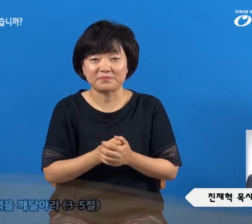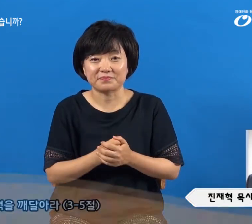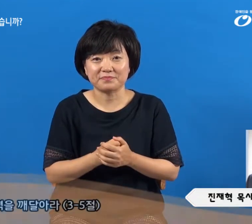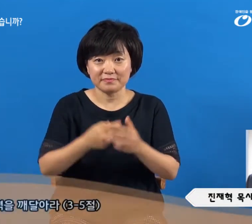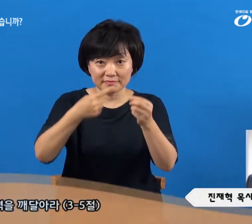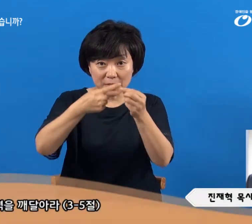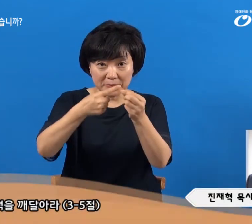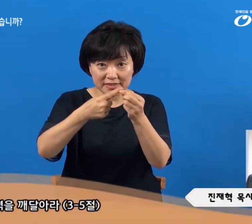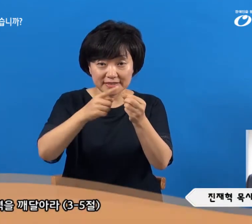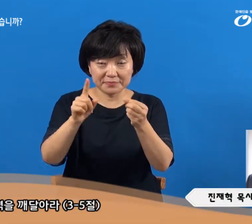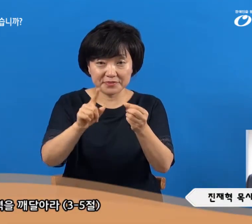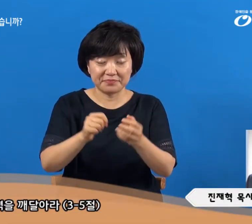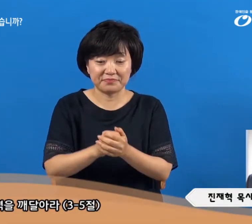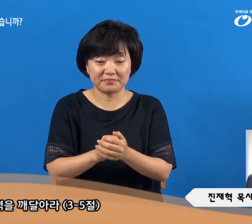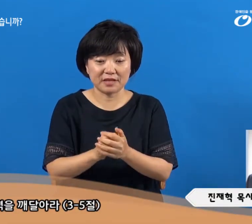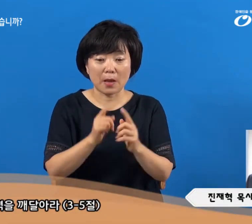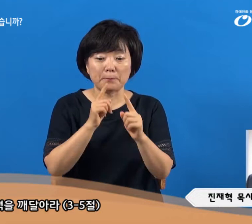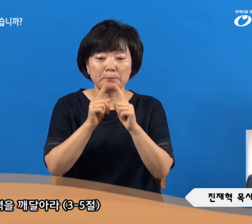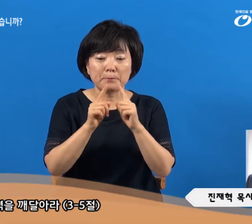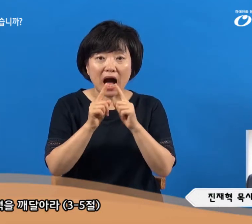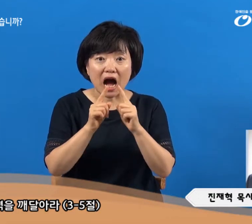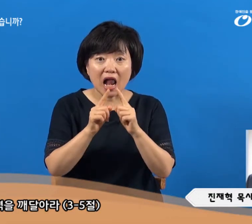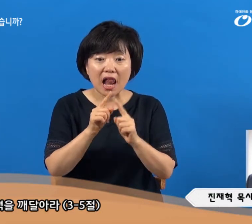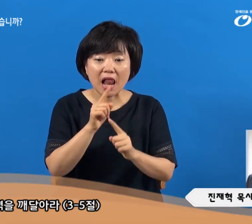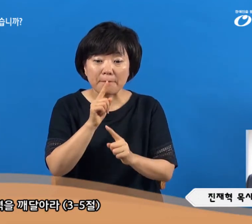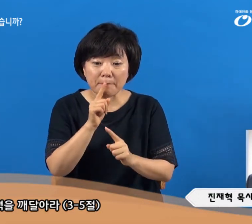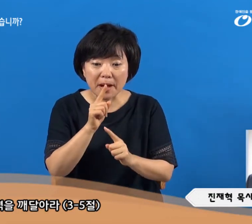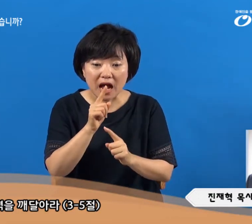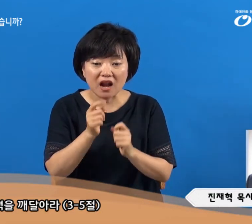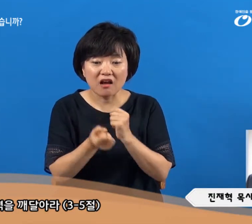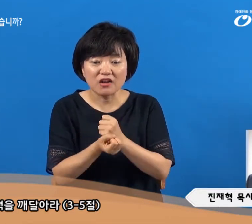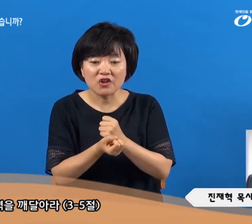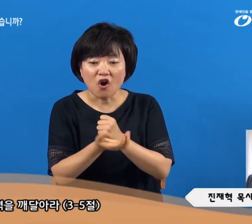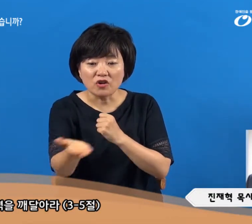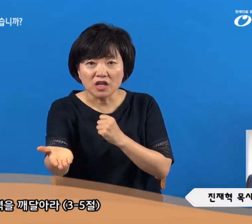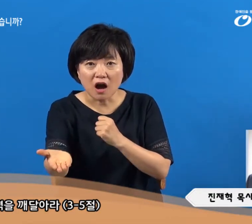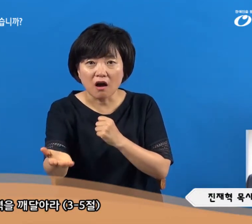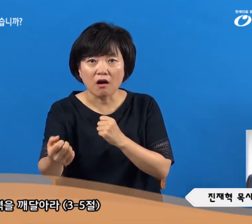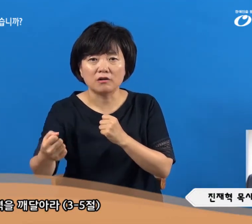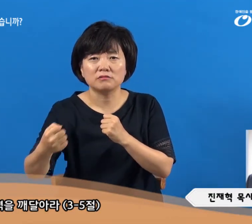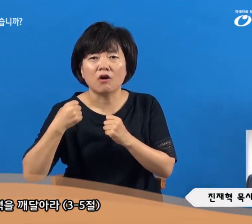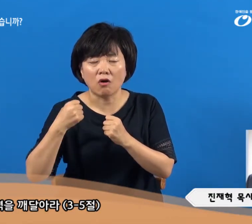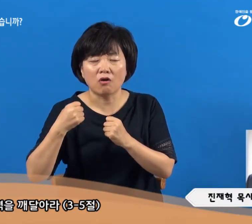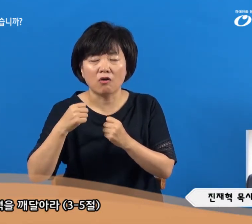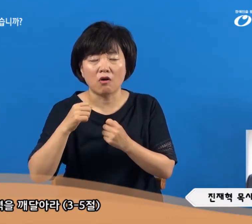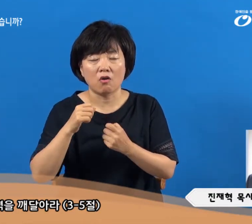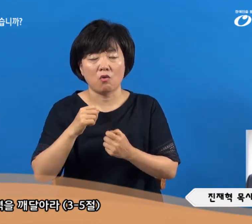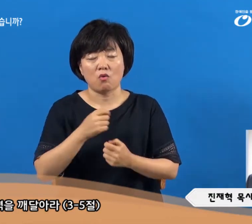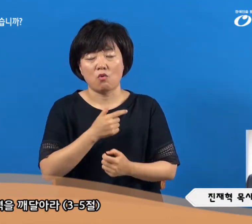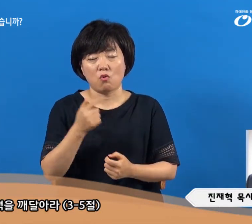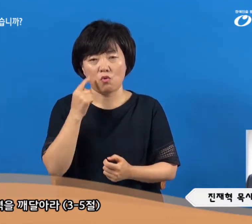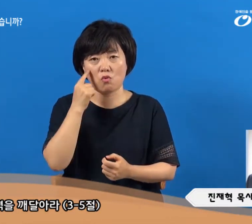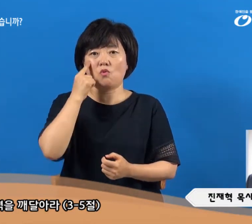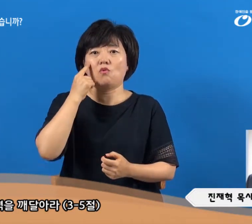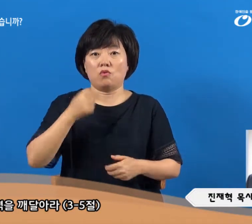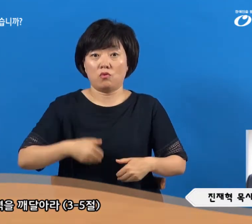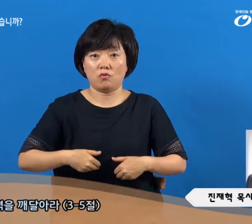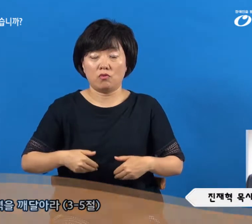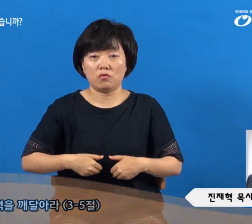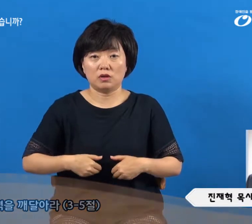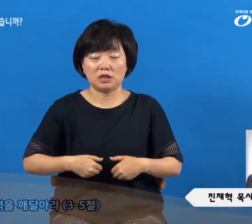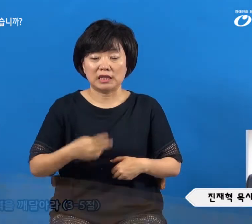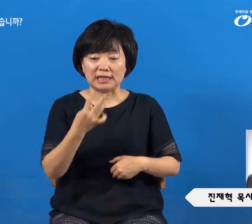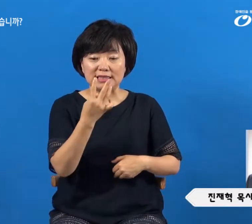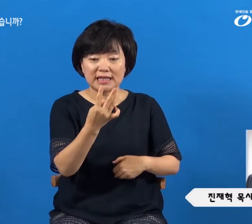번째로 성경은 말의 영향력을 깨달으라라고 우리에게 말씀하고 있습니다.